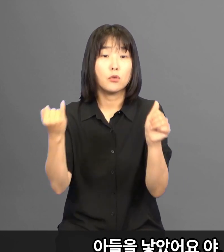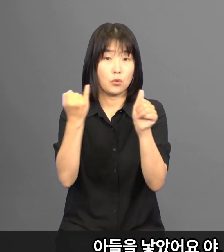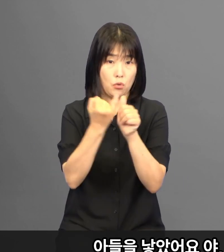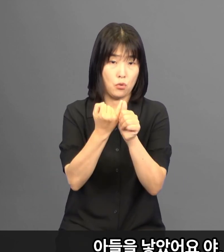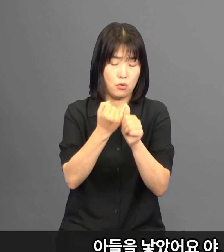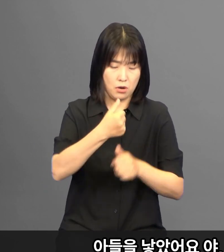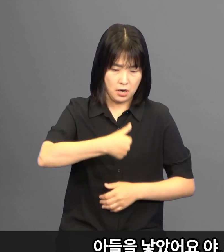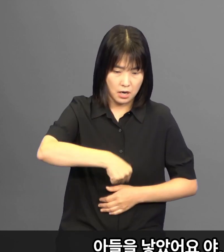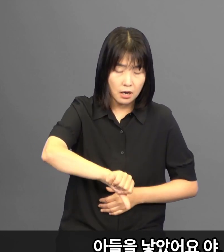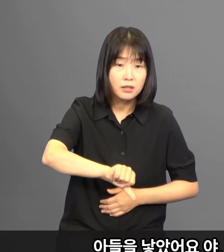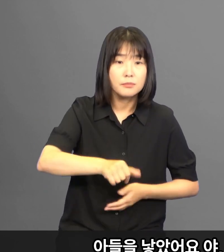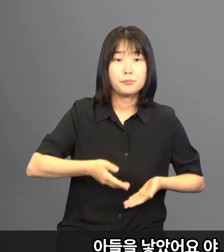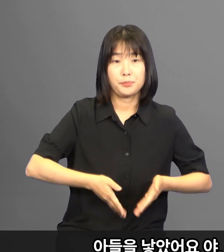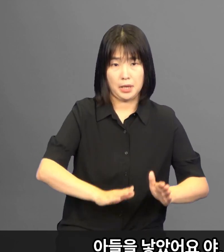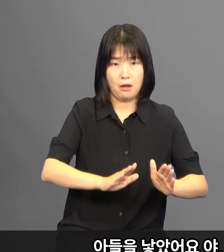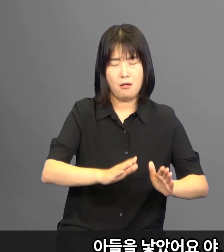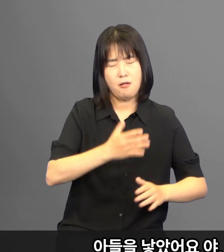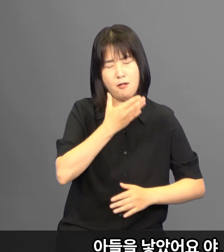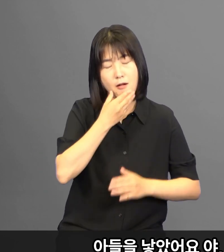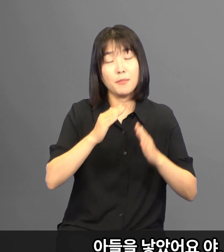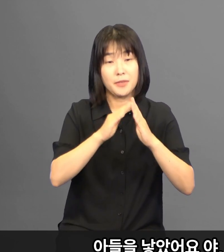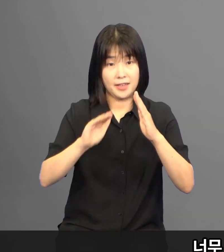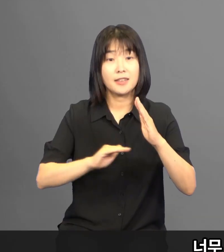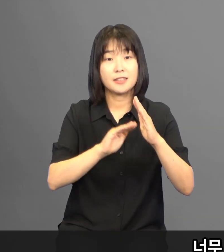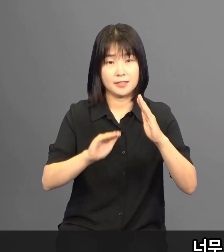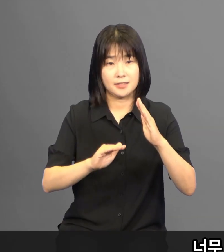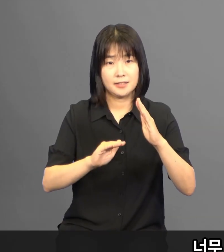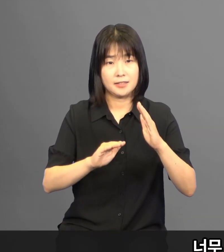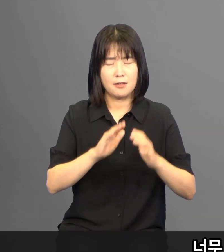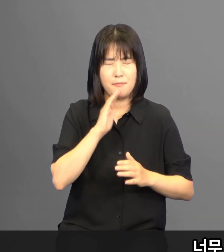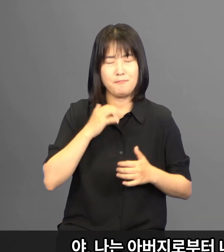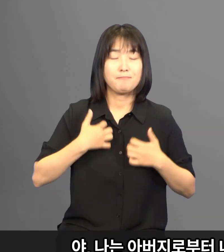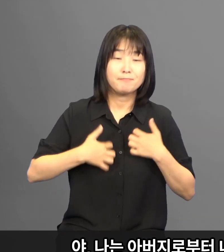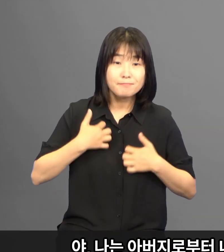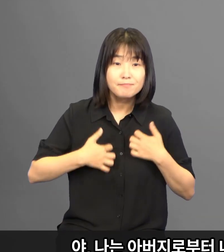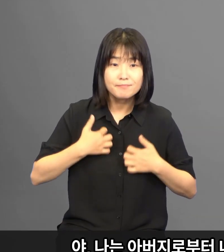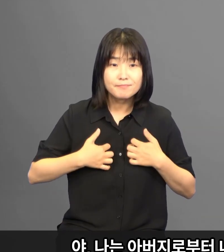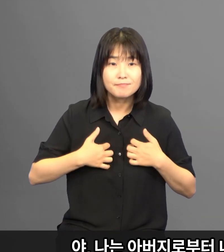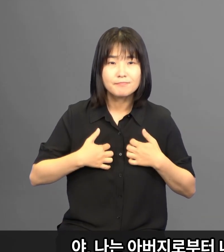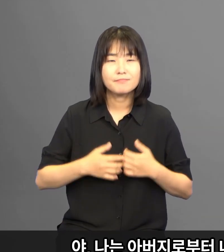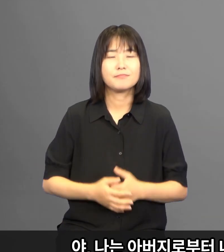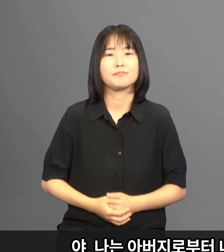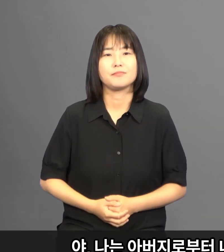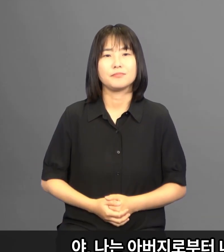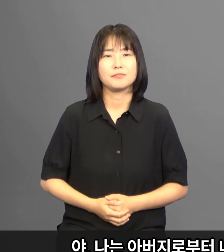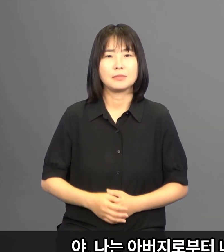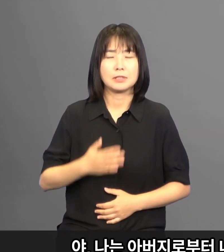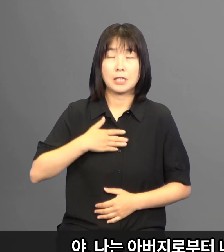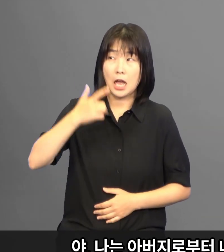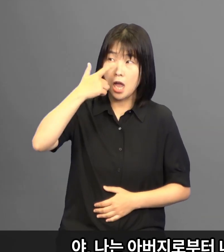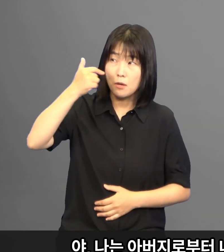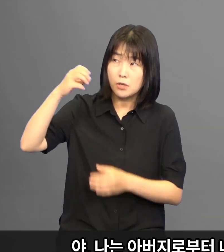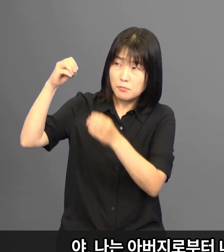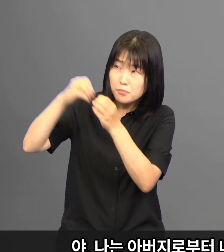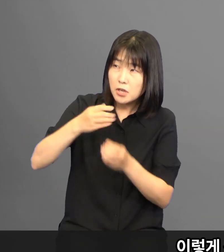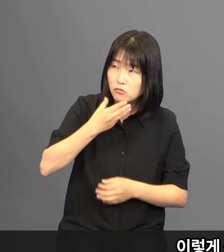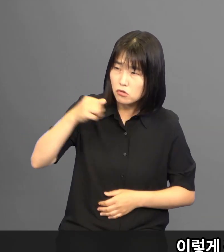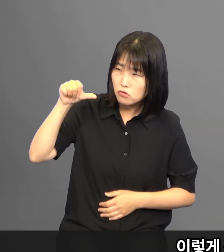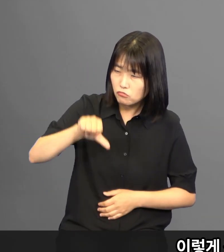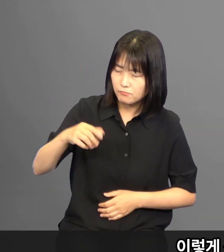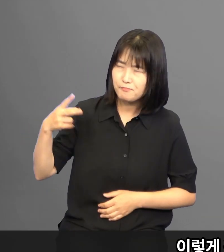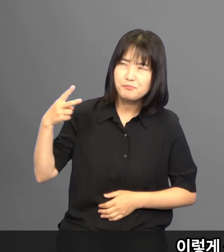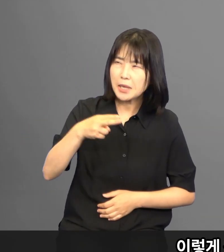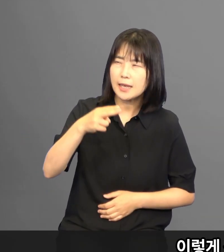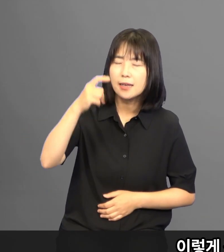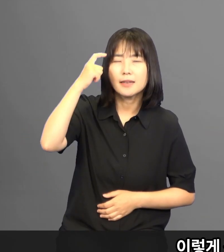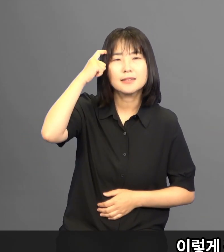아들을 낳았어요. 야, 행복한 가정을 만든 거예요. 너무 기쁘잖아요. 야, 나는 아버지로부터 내려온 저주의 사슬을 끊었구나, 이렇게